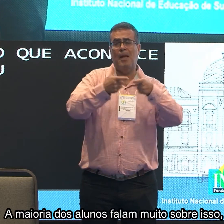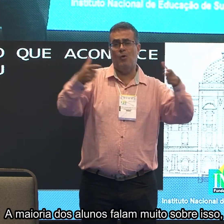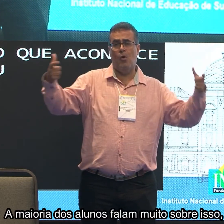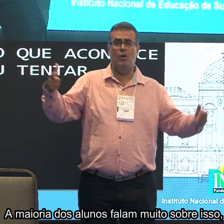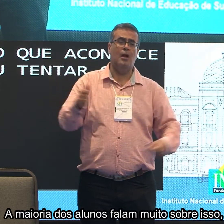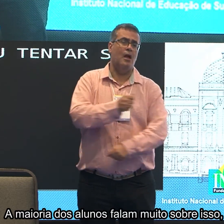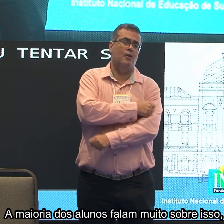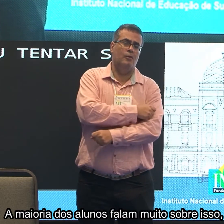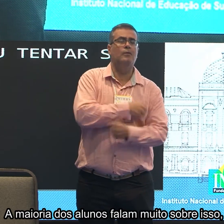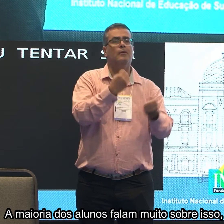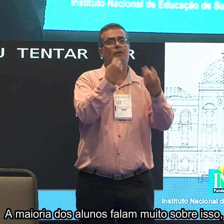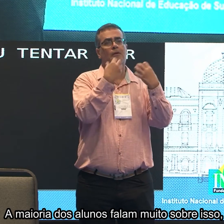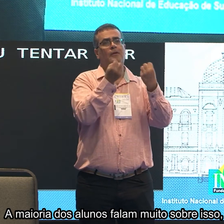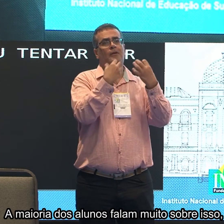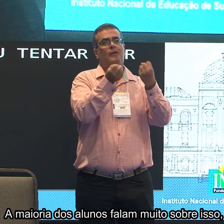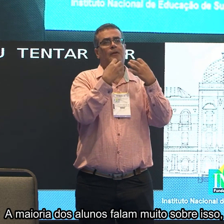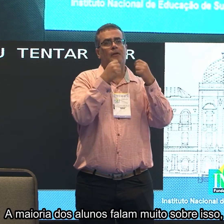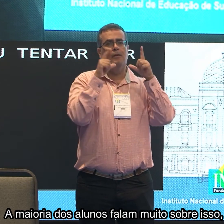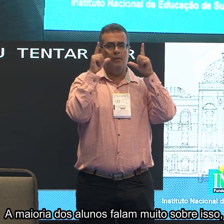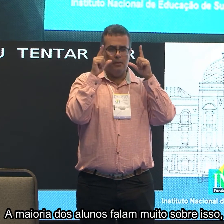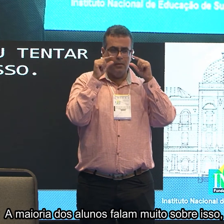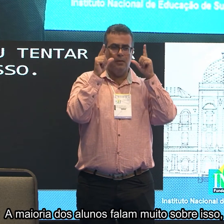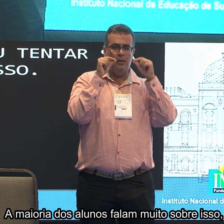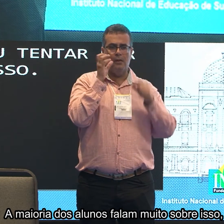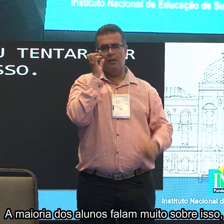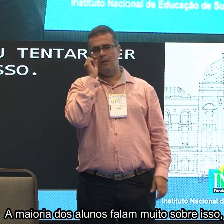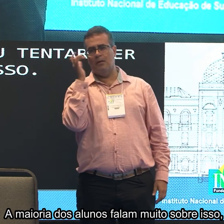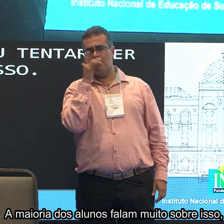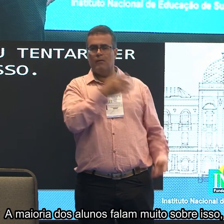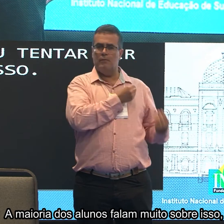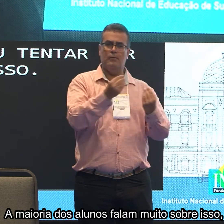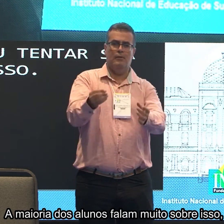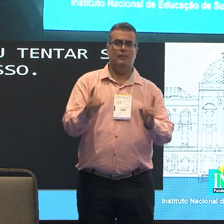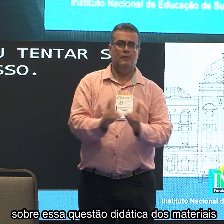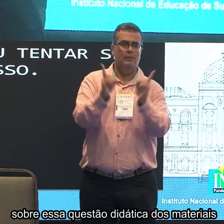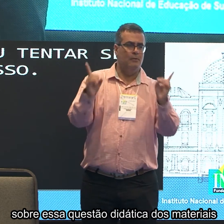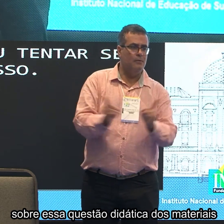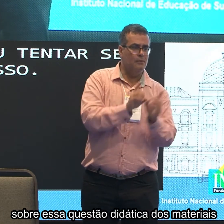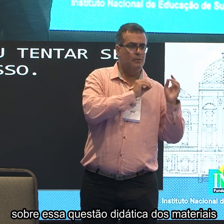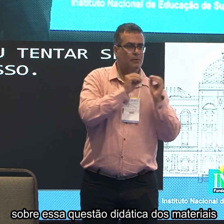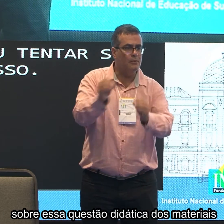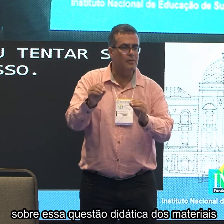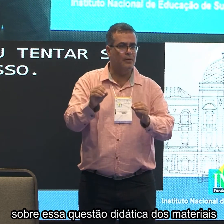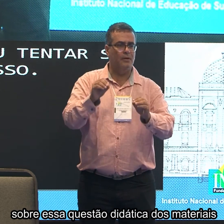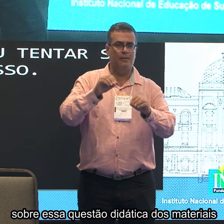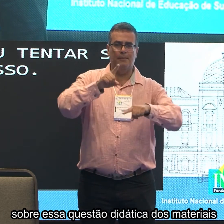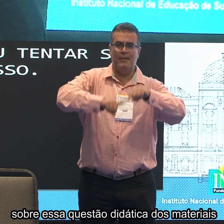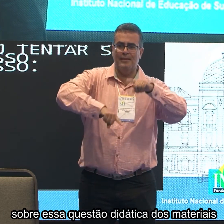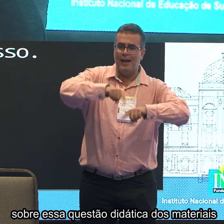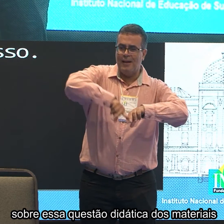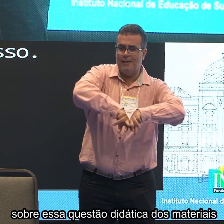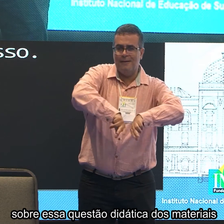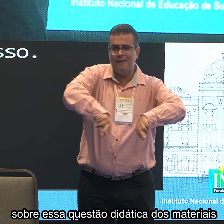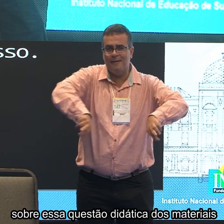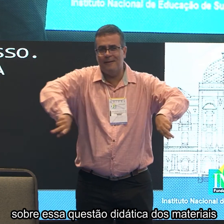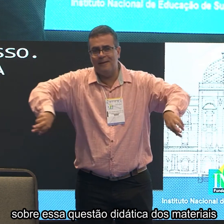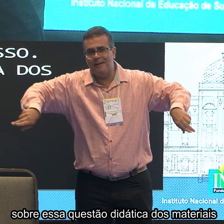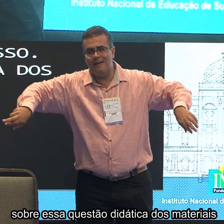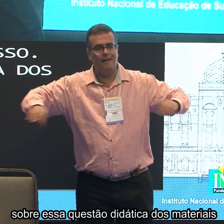Isso aqui, a maioria dos alunos, eles falam muito sobre isso, né? Sobre essa questão didática, desses